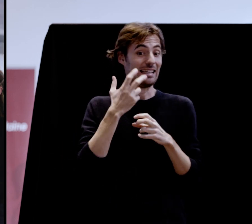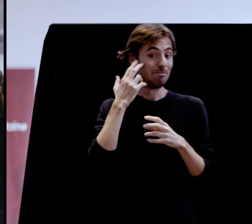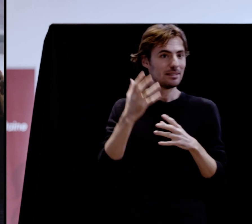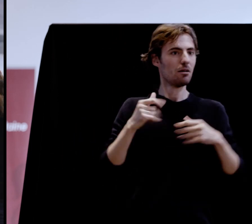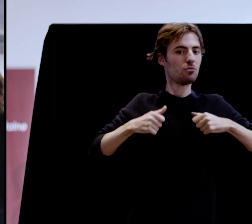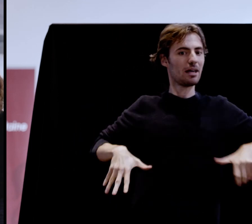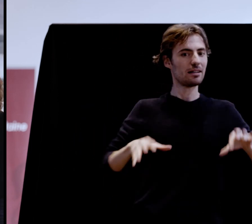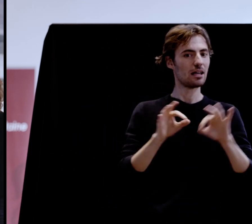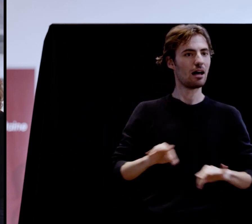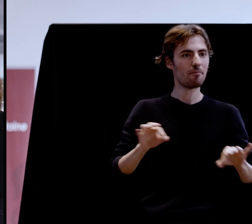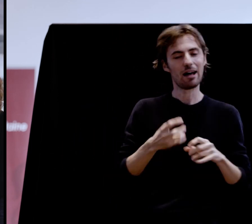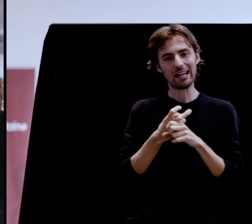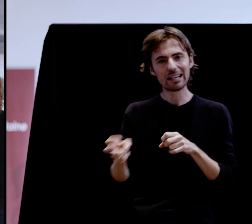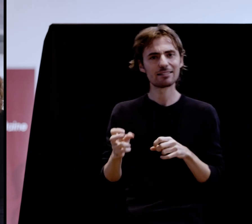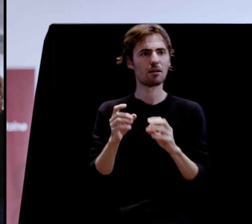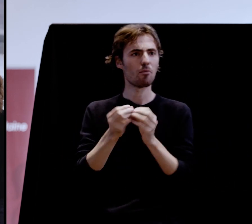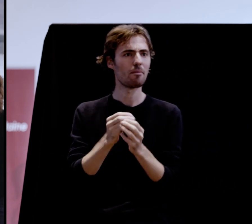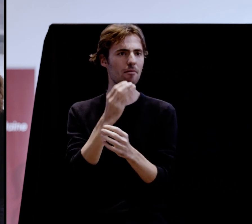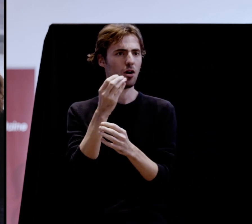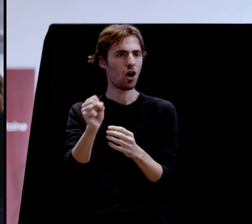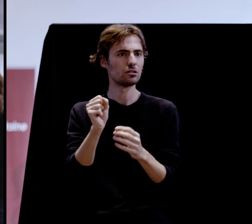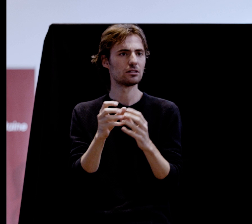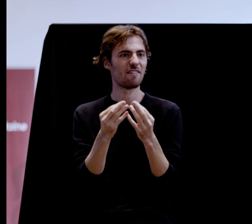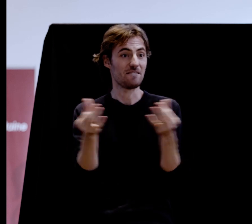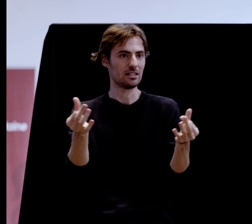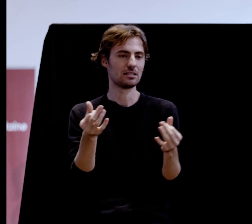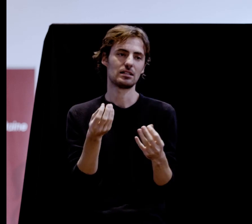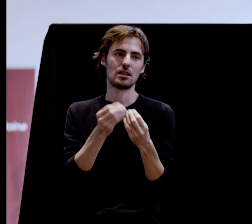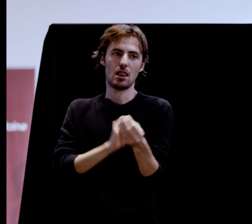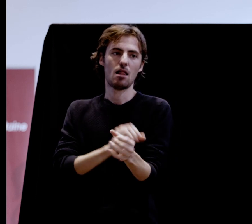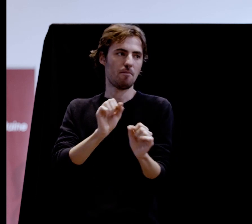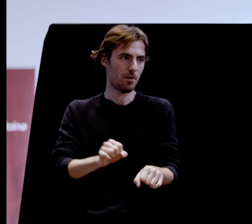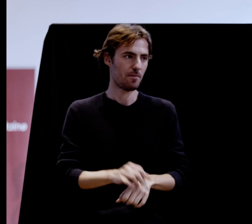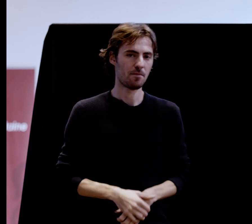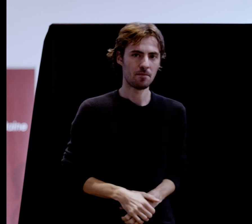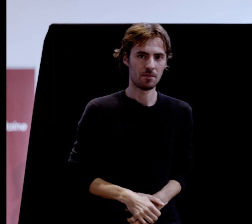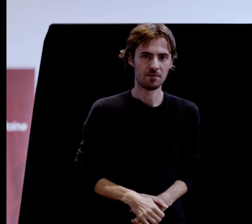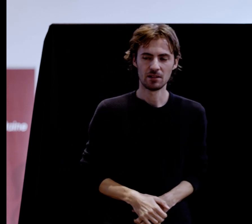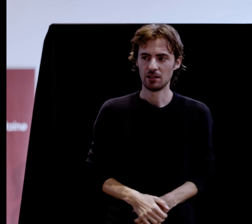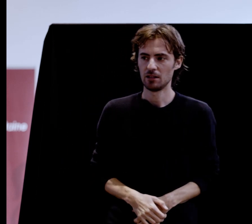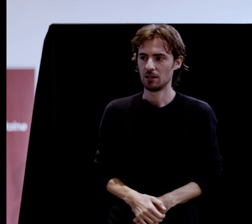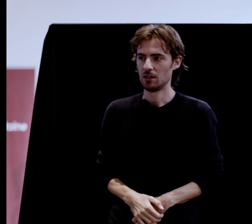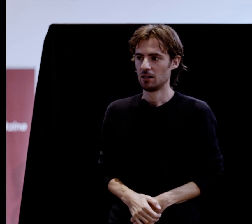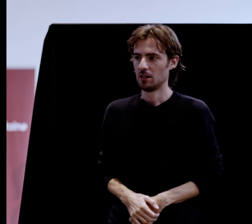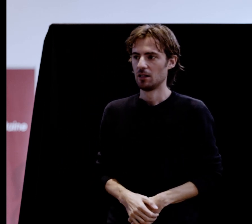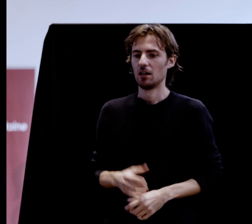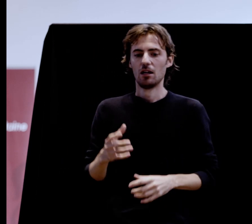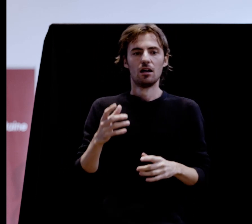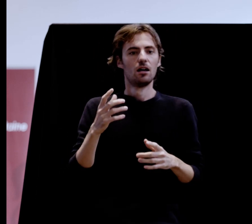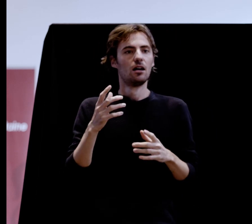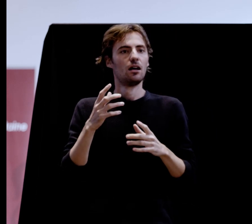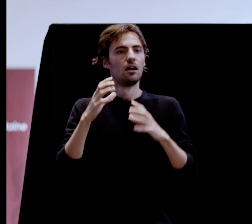précoce. Alors, d'où vient la puberté ? La puberté se déclenche grâce à